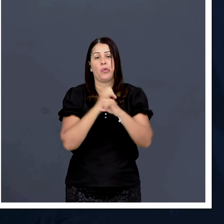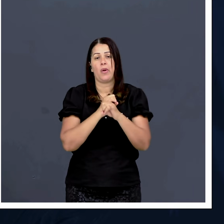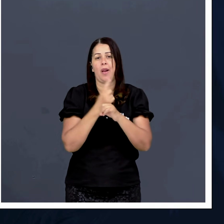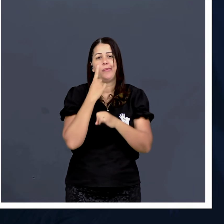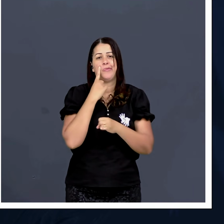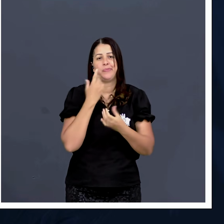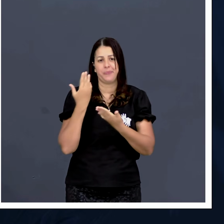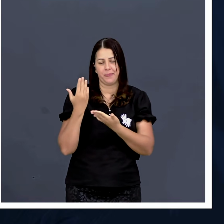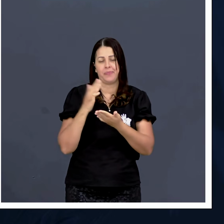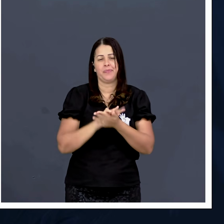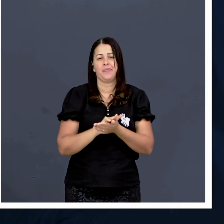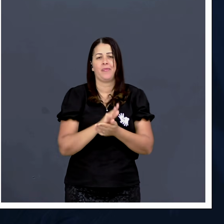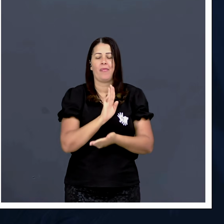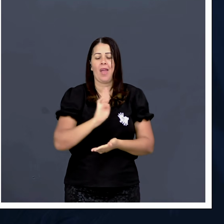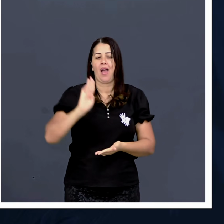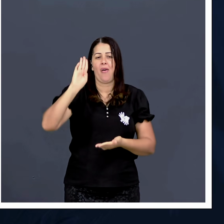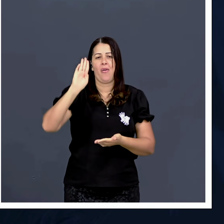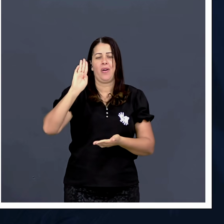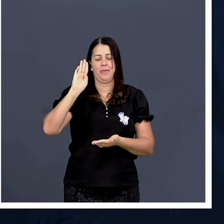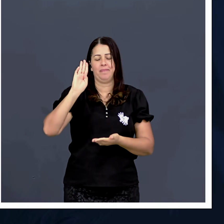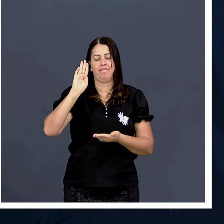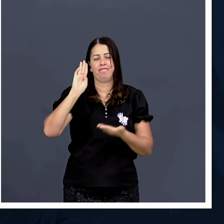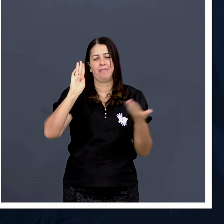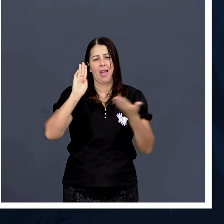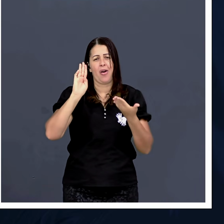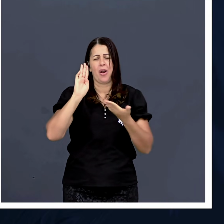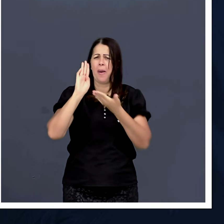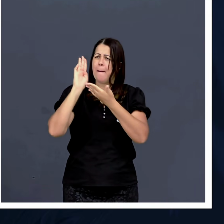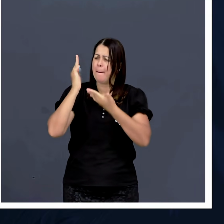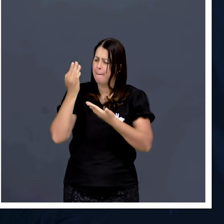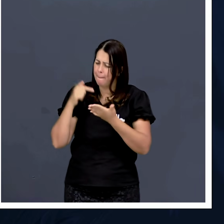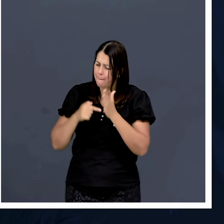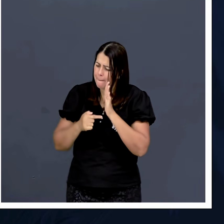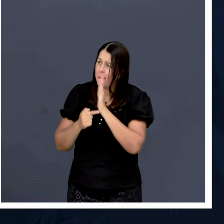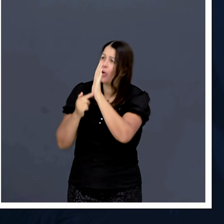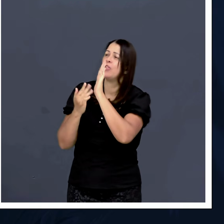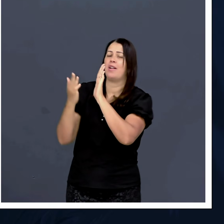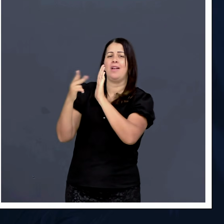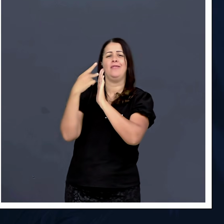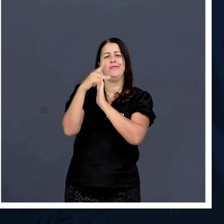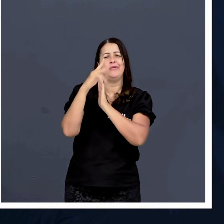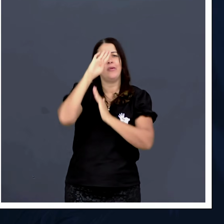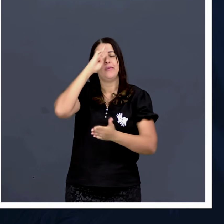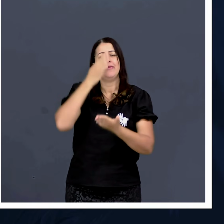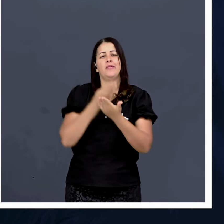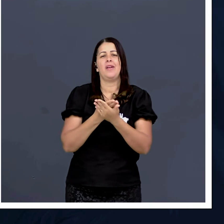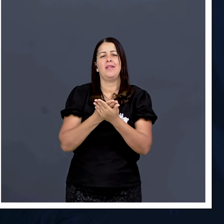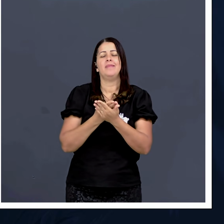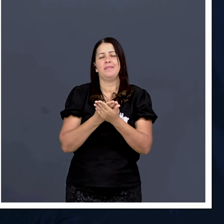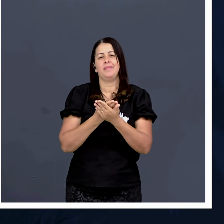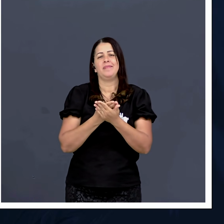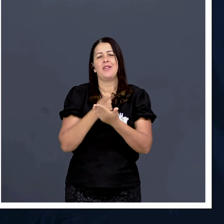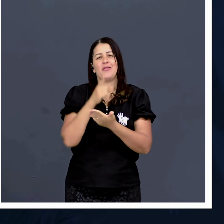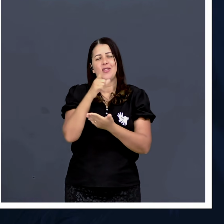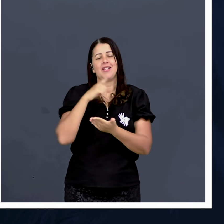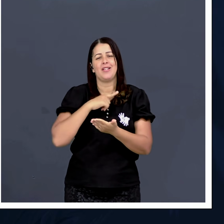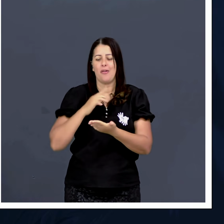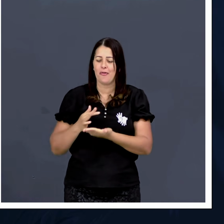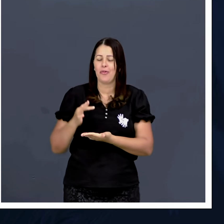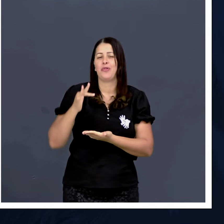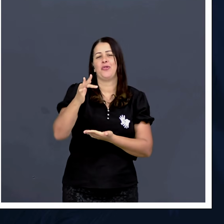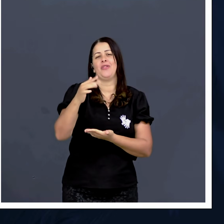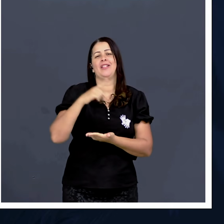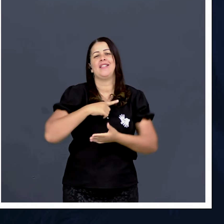eletrônica. Consagre ao Senhor nesse momento, apresente a Ele a sua semente, crendo que você vai colher 100